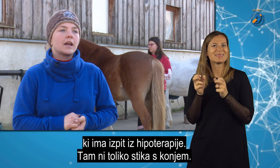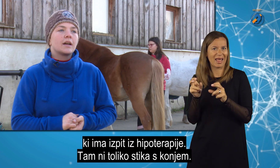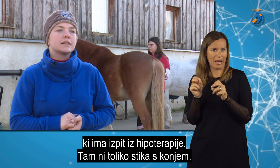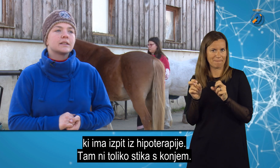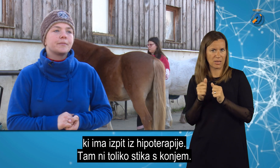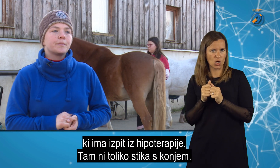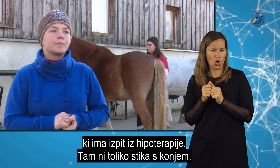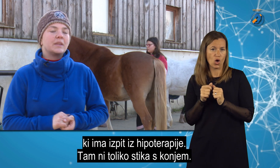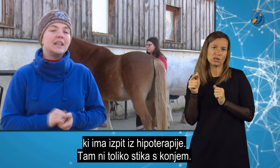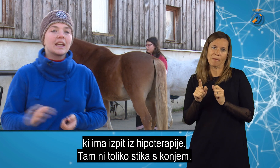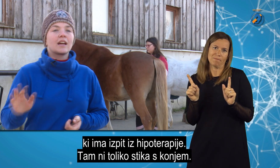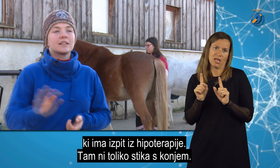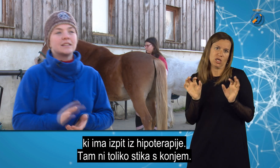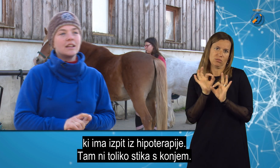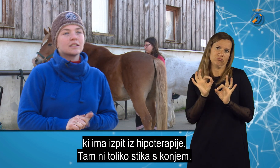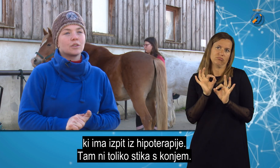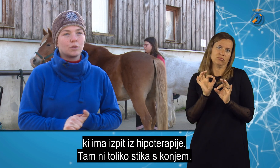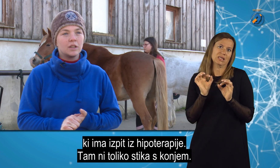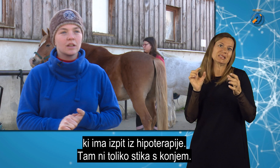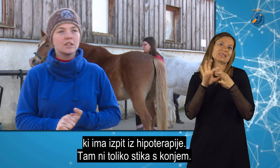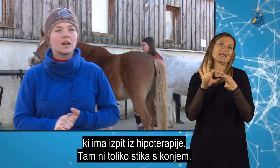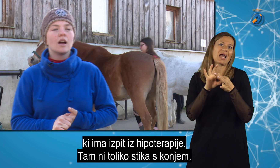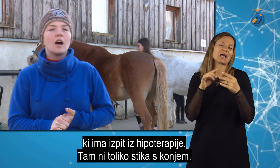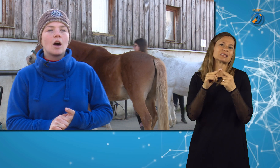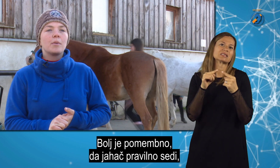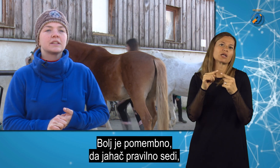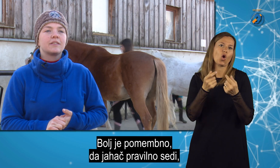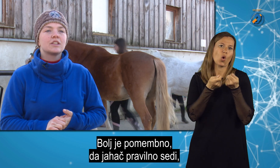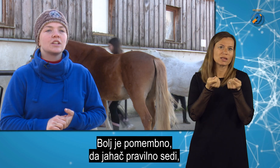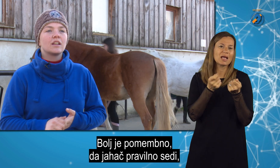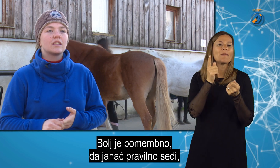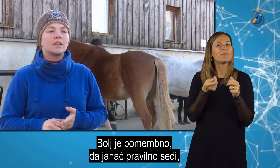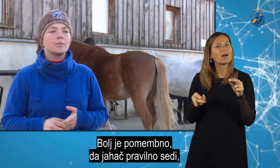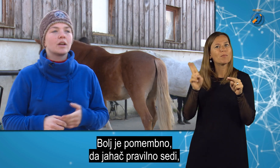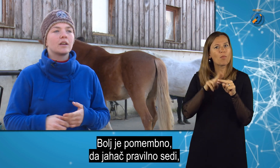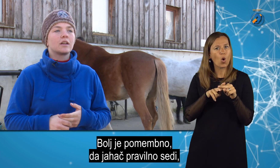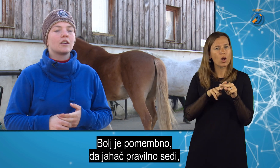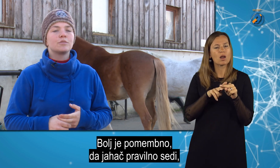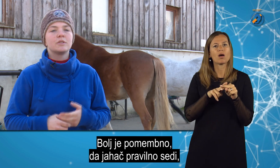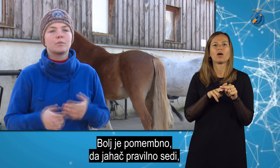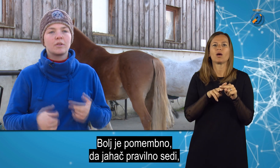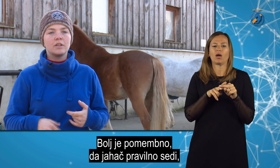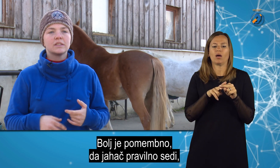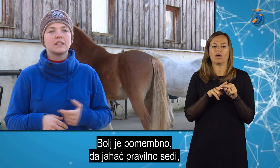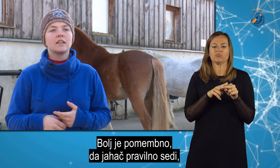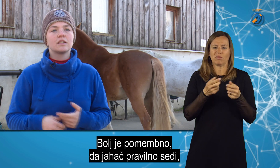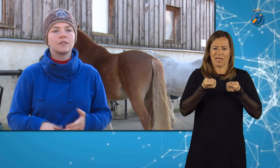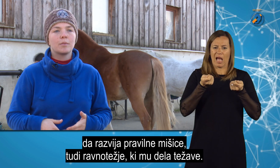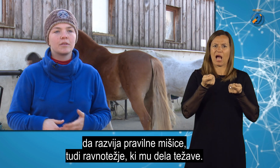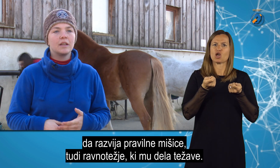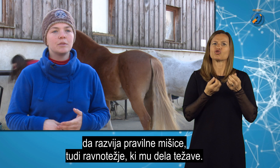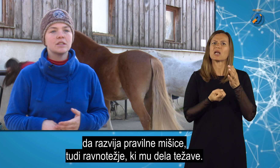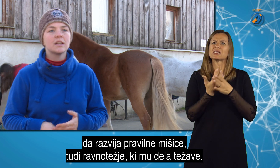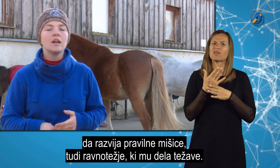pa ni nekega stika z konji takšnega, ampak se več dela na tem, da jahač v bistvu pravilno sedi,